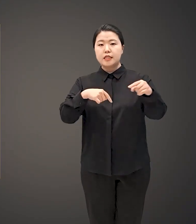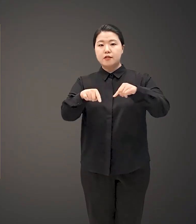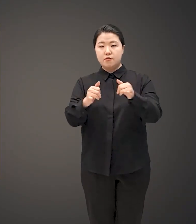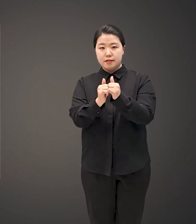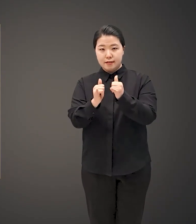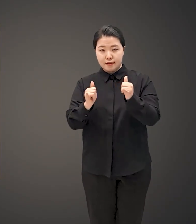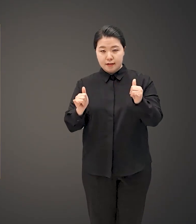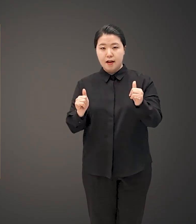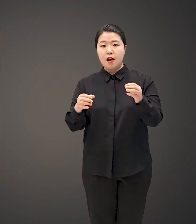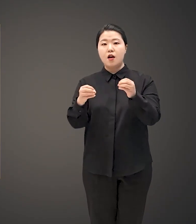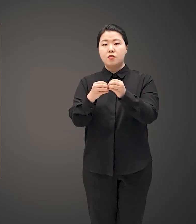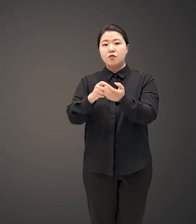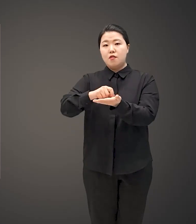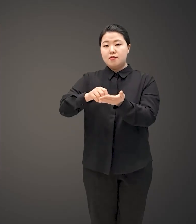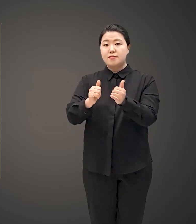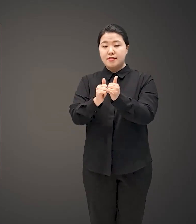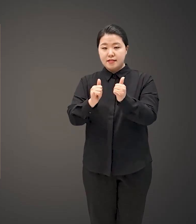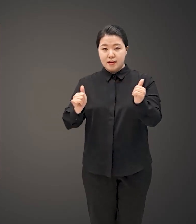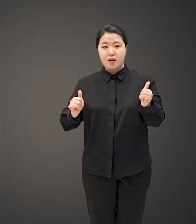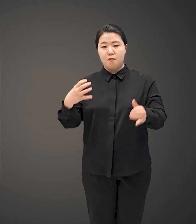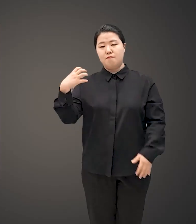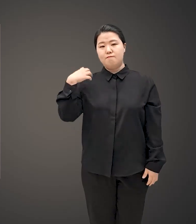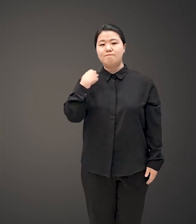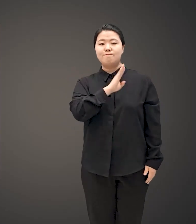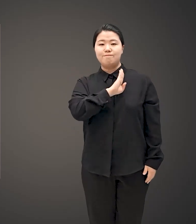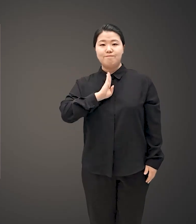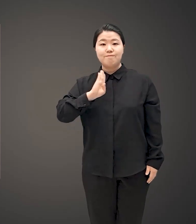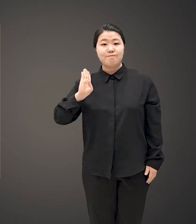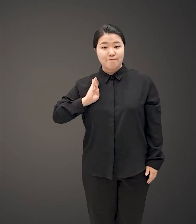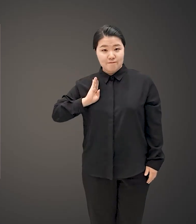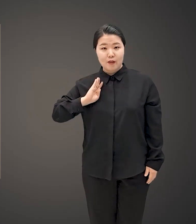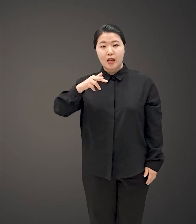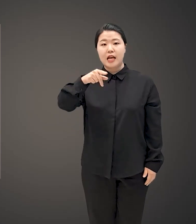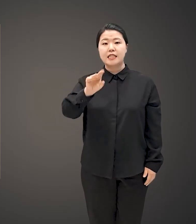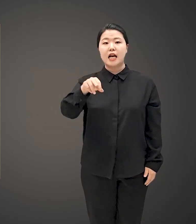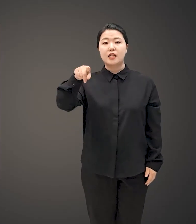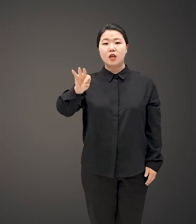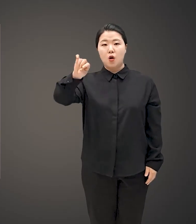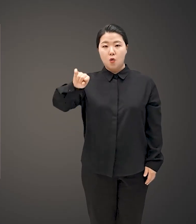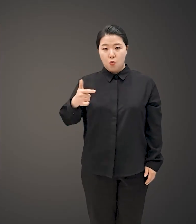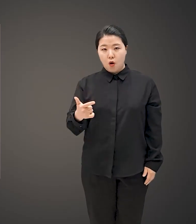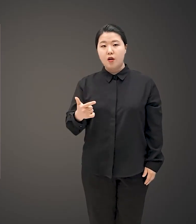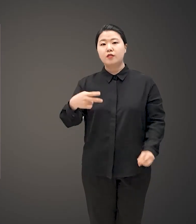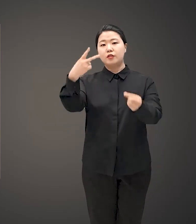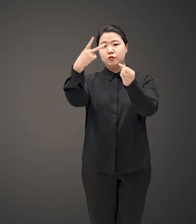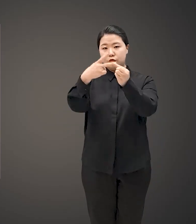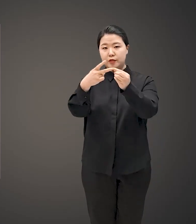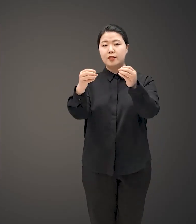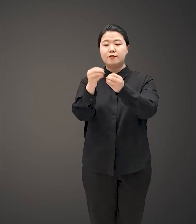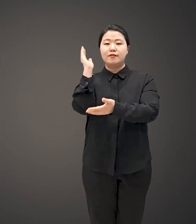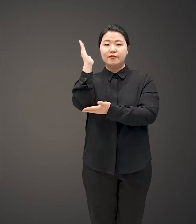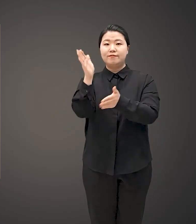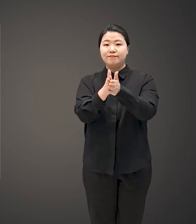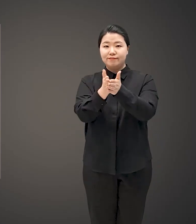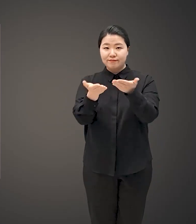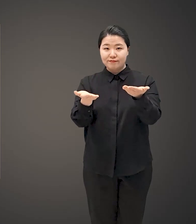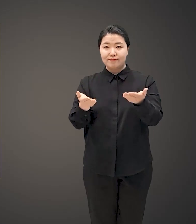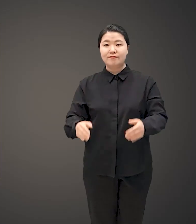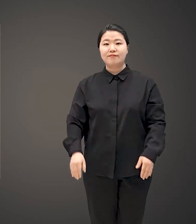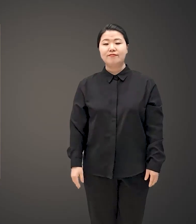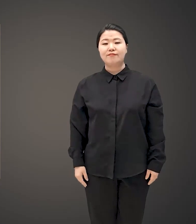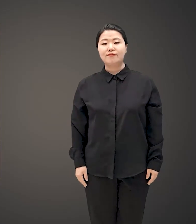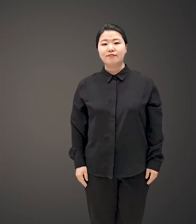언론인, 정치가, 소설가로 인생 3모작을 살고 있는 장성원 소설가의 두 번째 소설집.